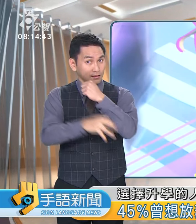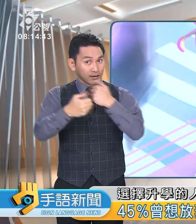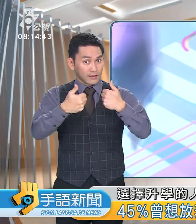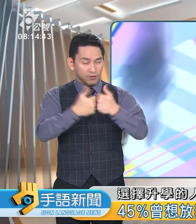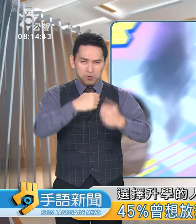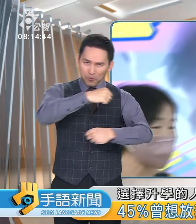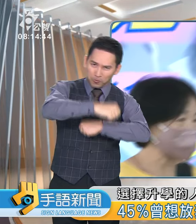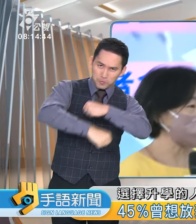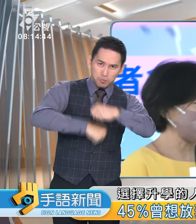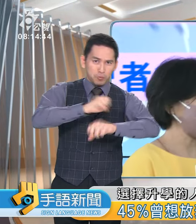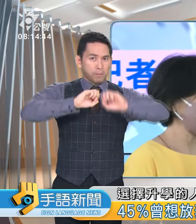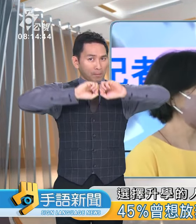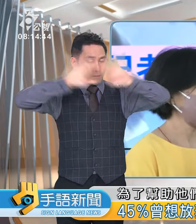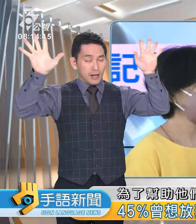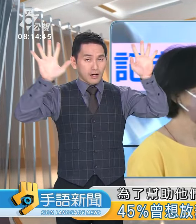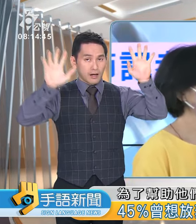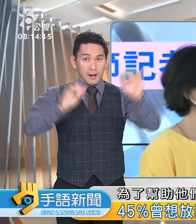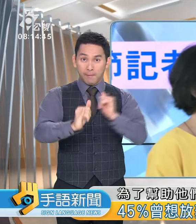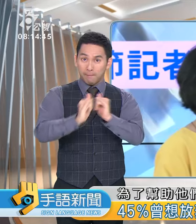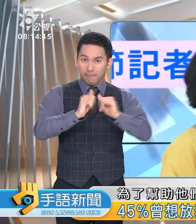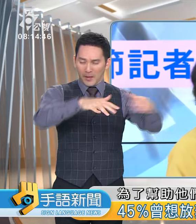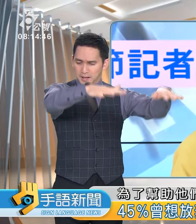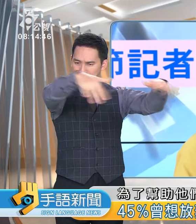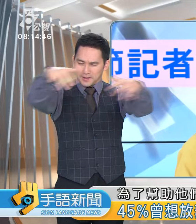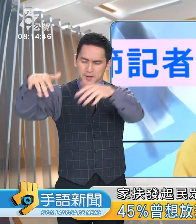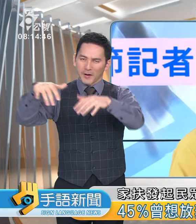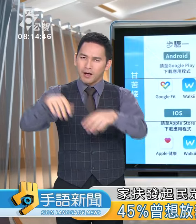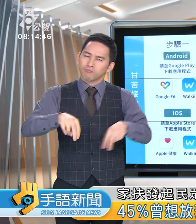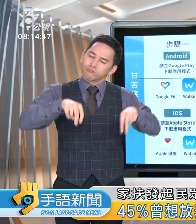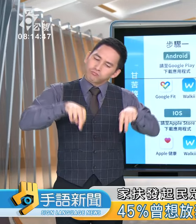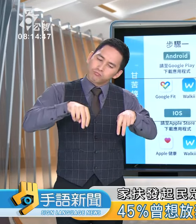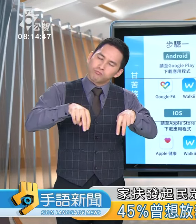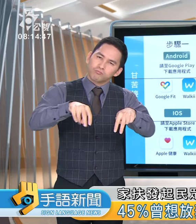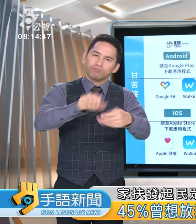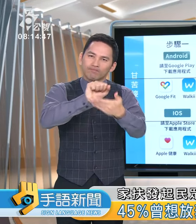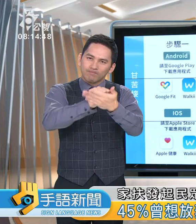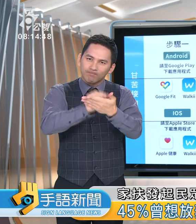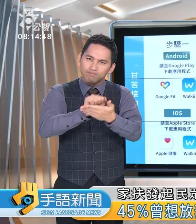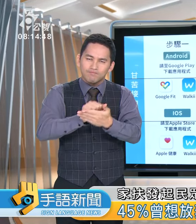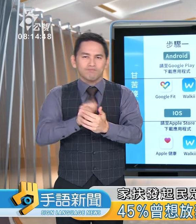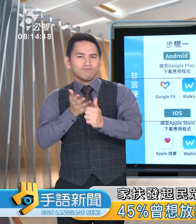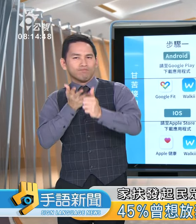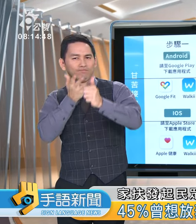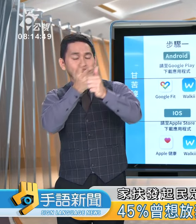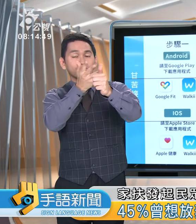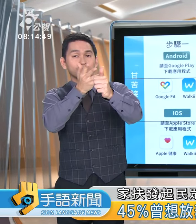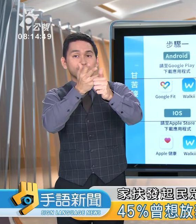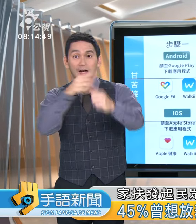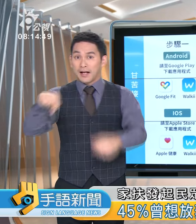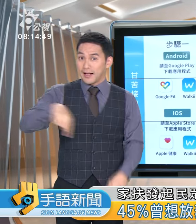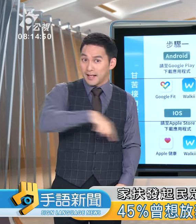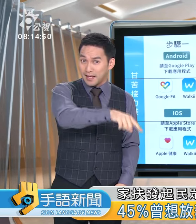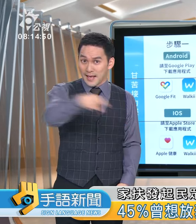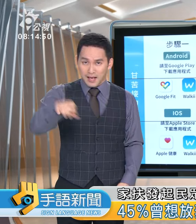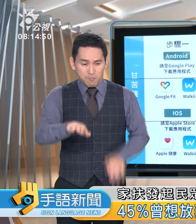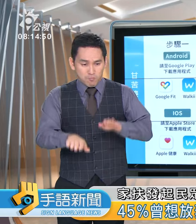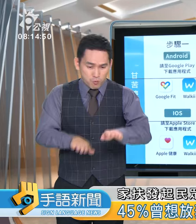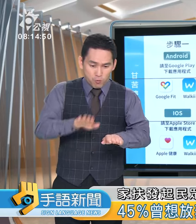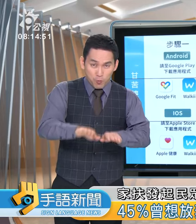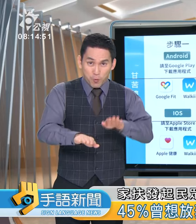学。为了帮助他们，家福发起民众寄布上传做爱心的活动，希望累